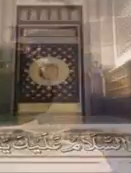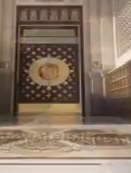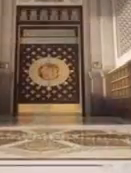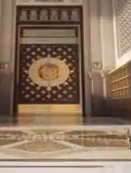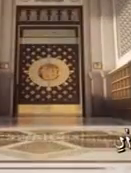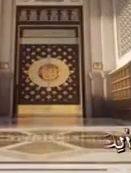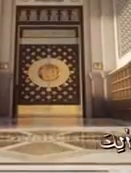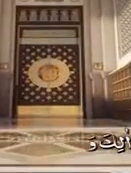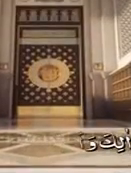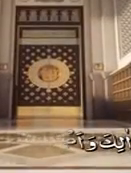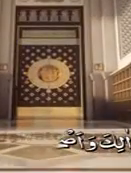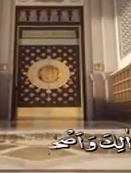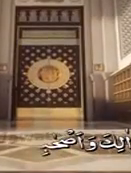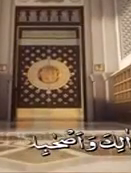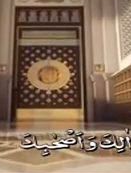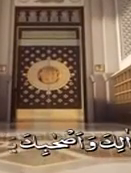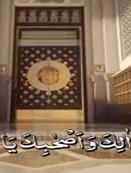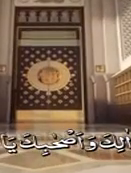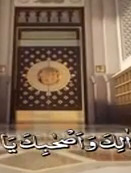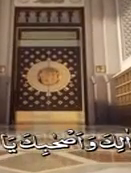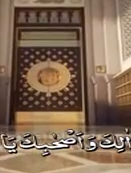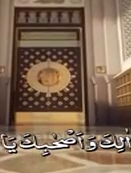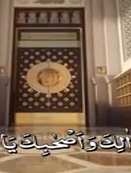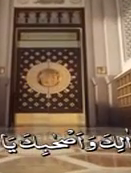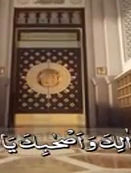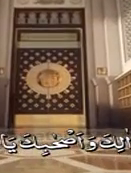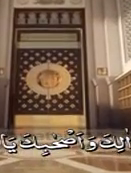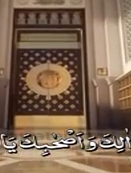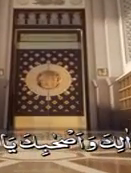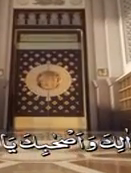وعلی آلک واصحابک یا حبیب اللہ